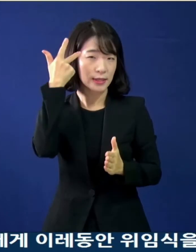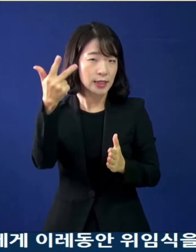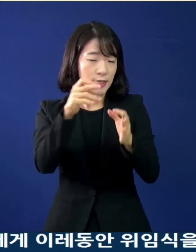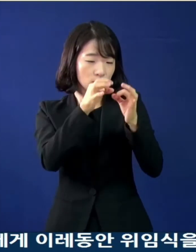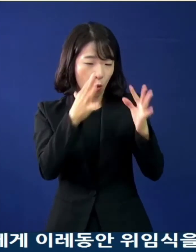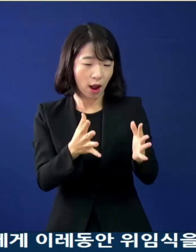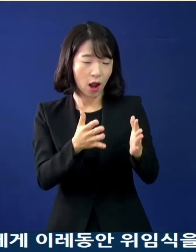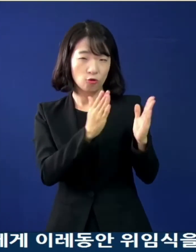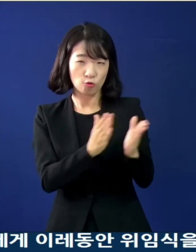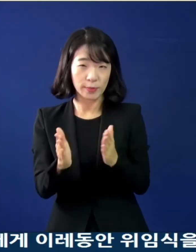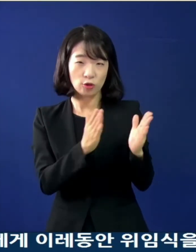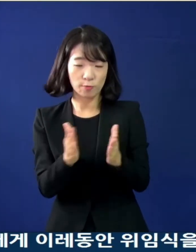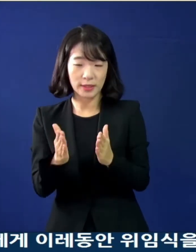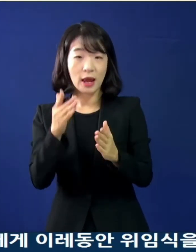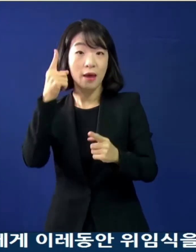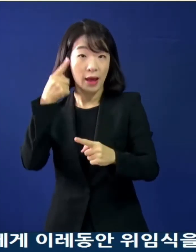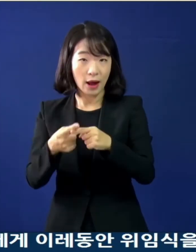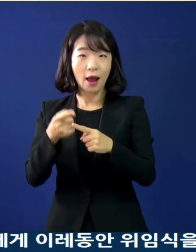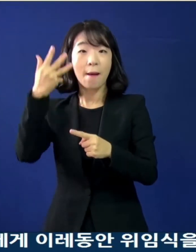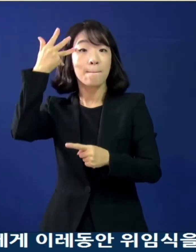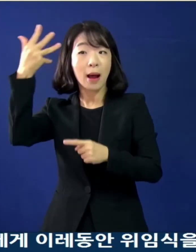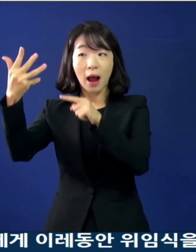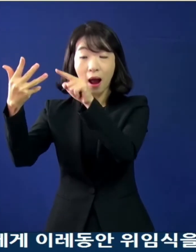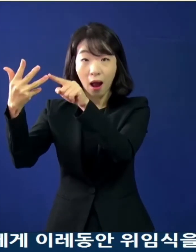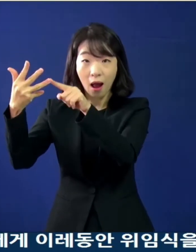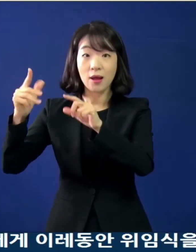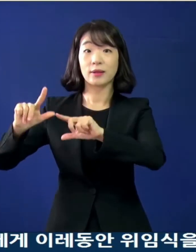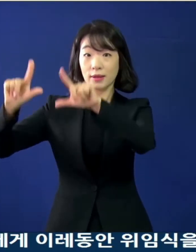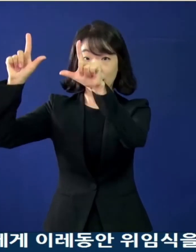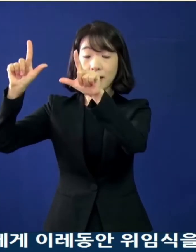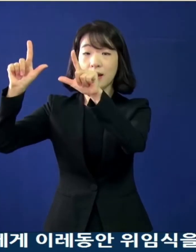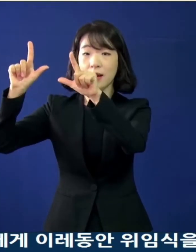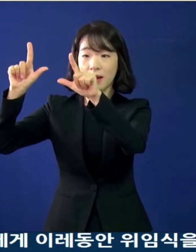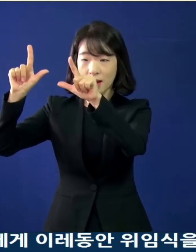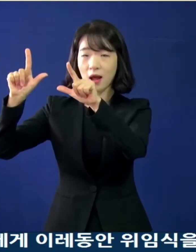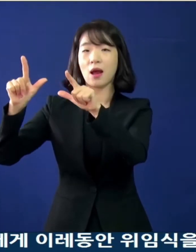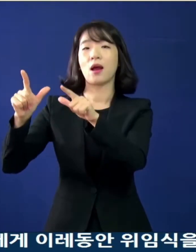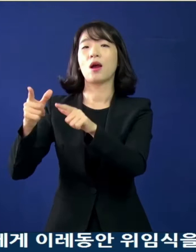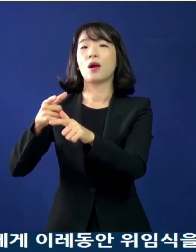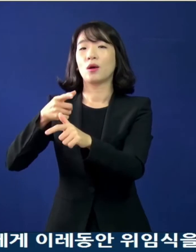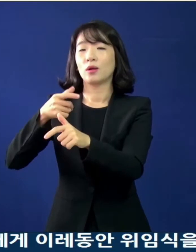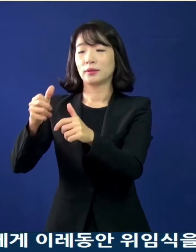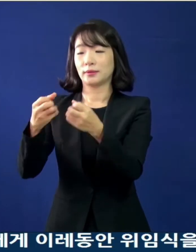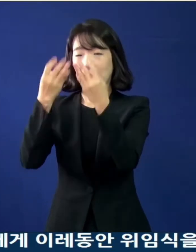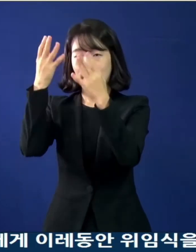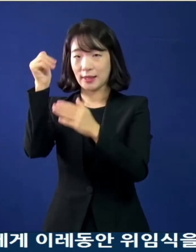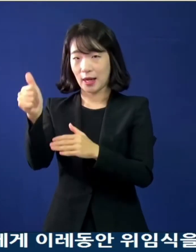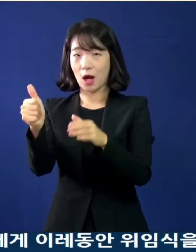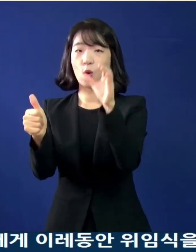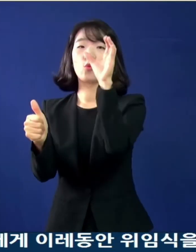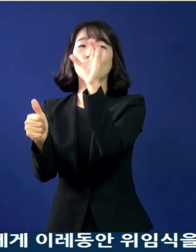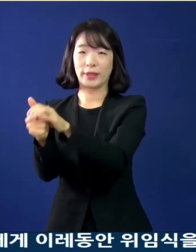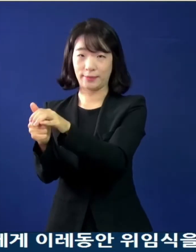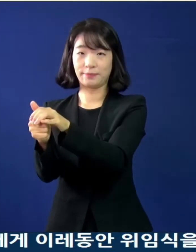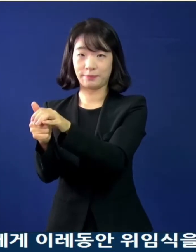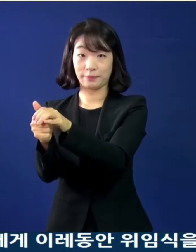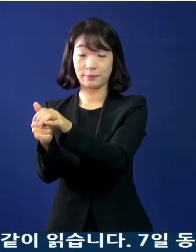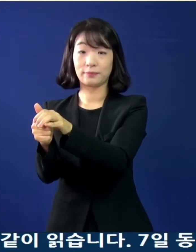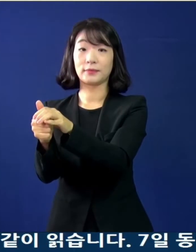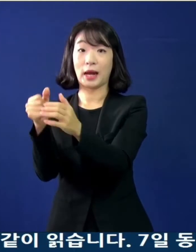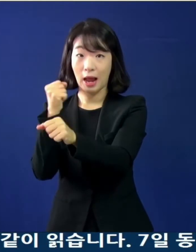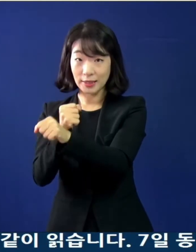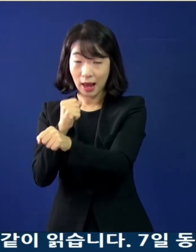다음에 8일째에는 본격적으로 제단이 가동하는 그런 이 기념 행사를 갖자, 이렇게